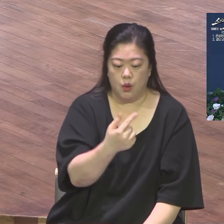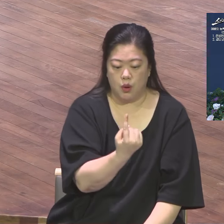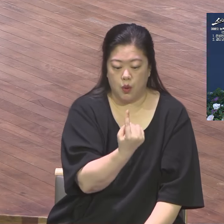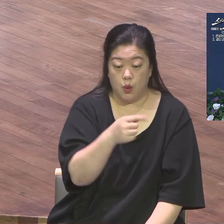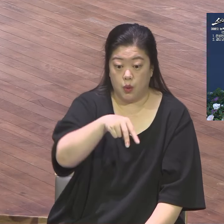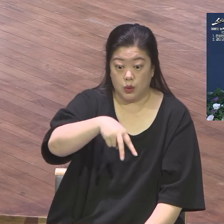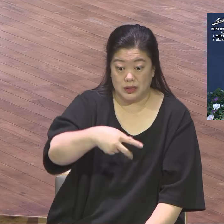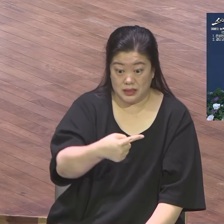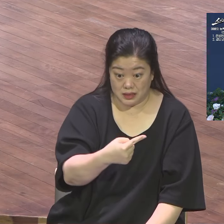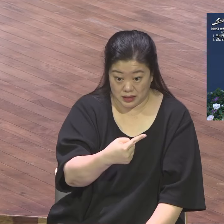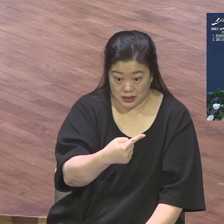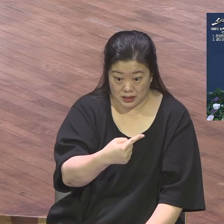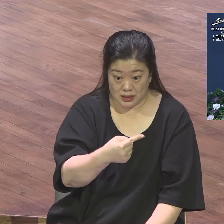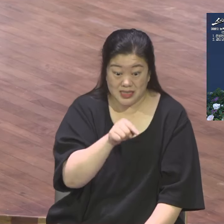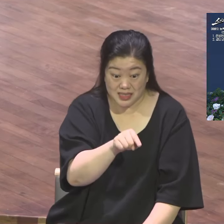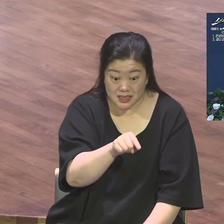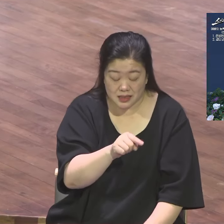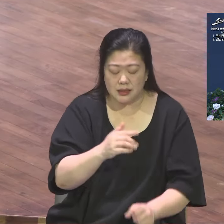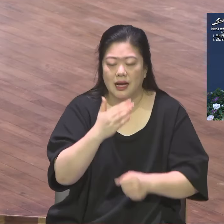이때 맞습니다.